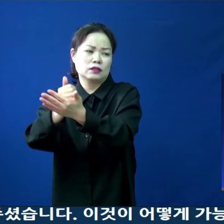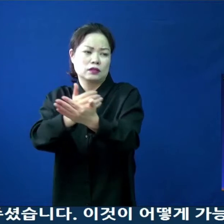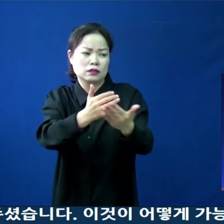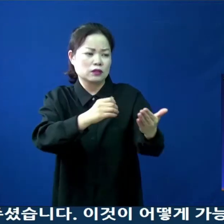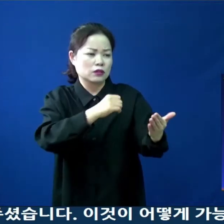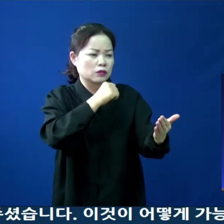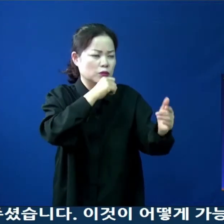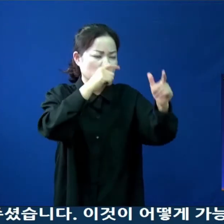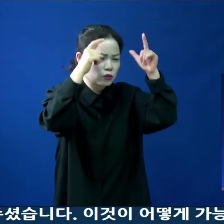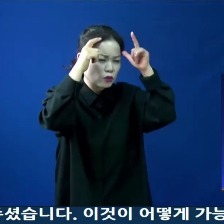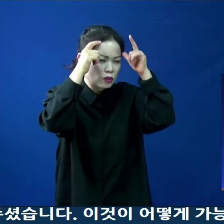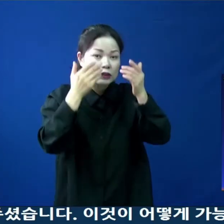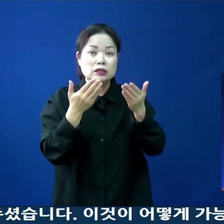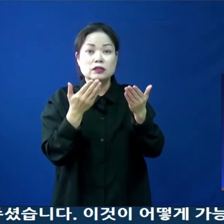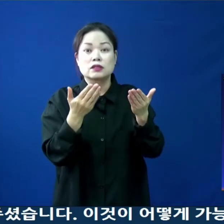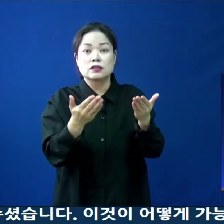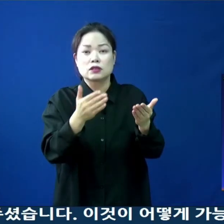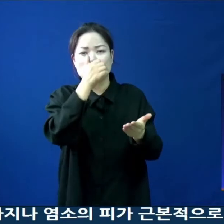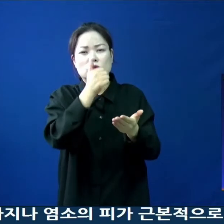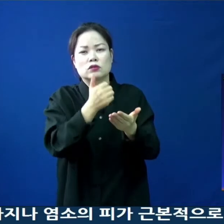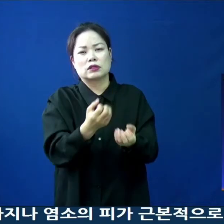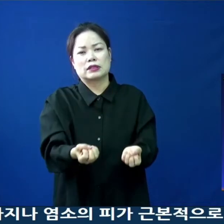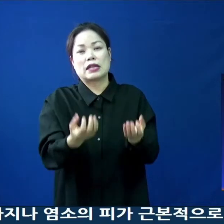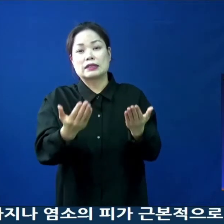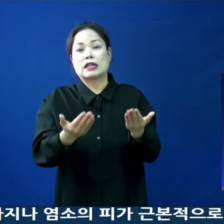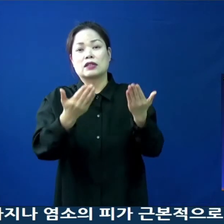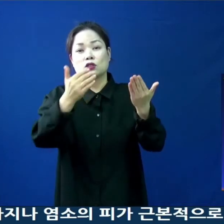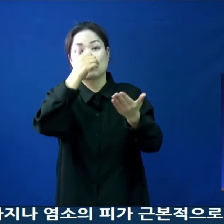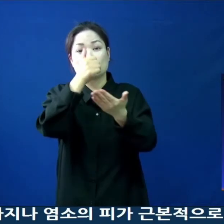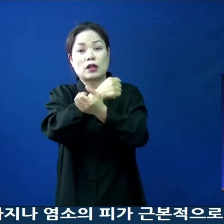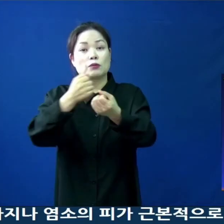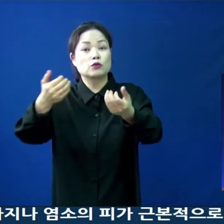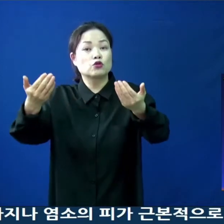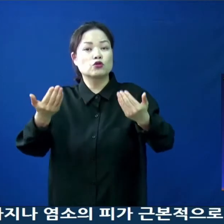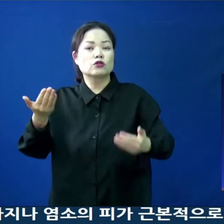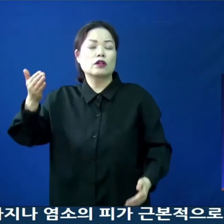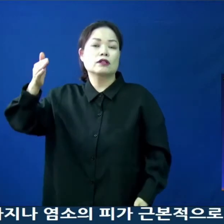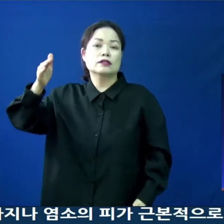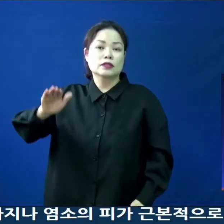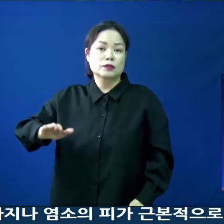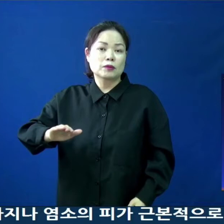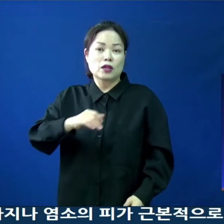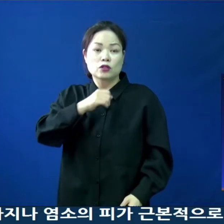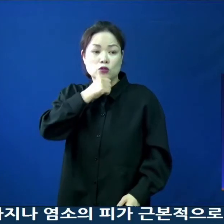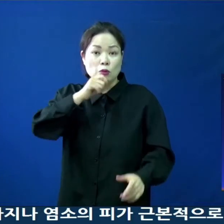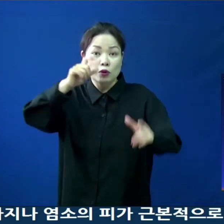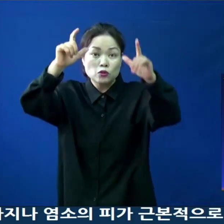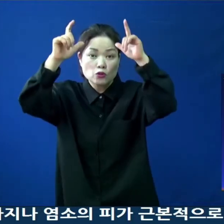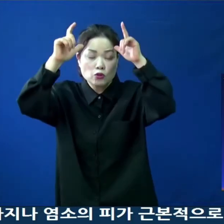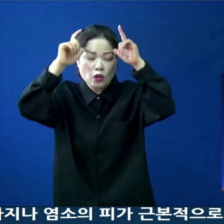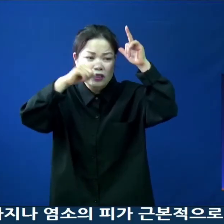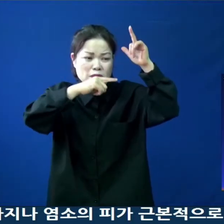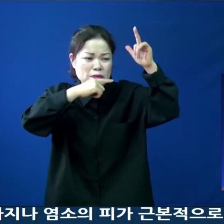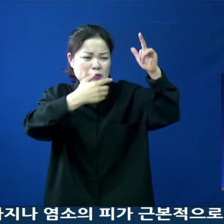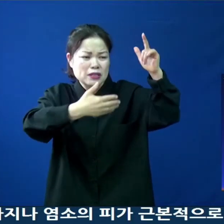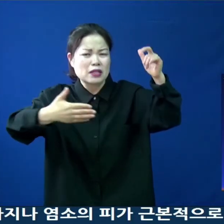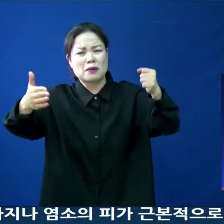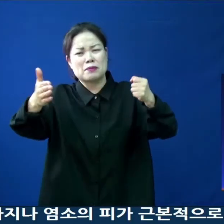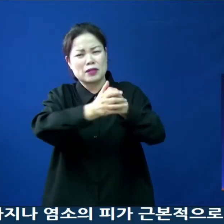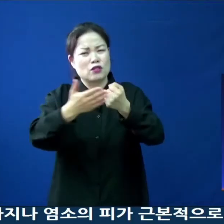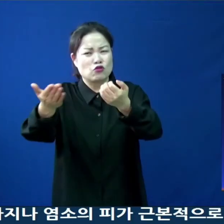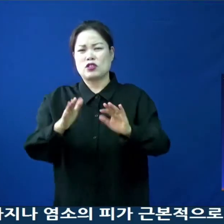염소나 송아지의 피를 들여서 제사를 드렸을 때 죄사함을 주셨죠. 그러나 그 염소와 송아지의 피 때문에 주신